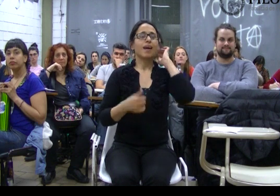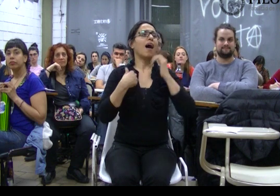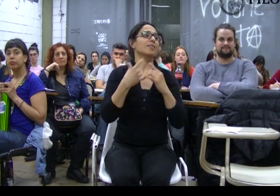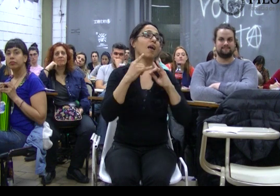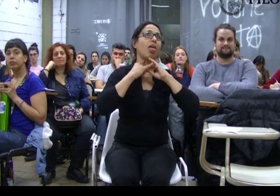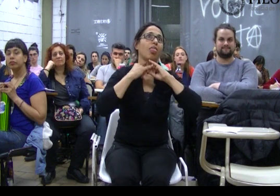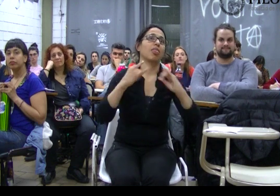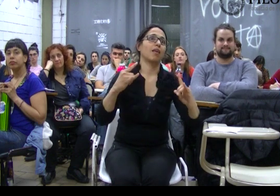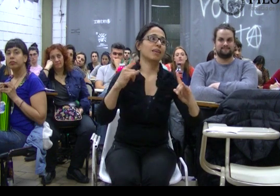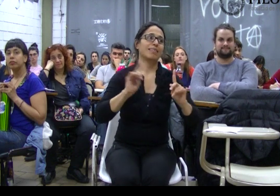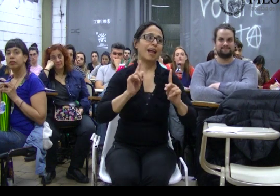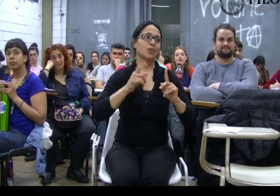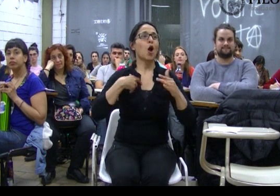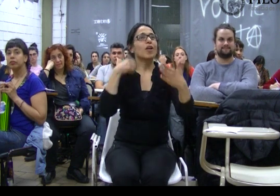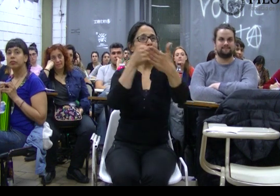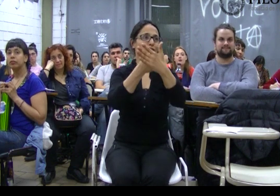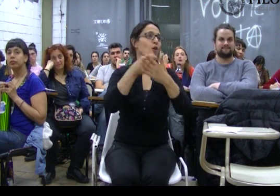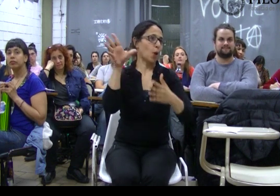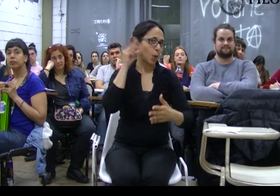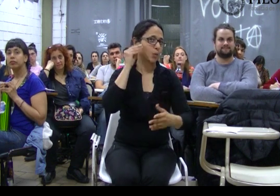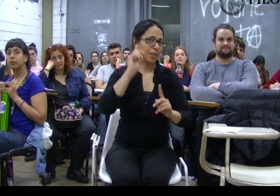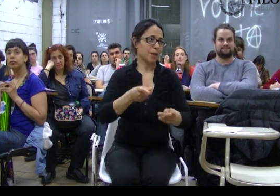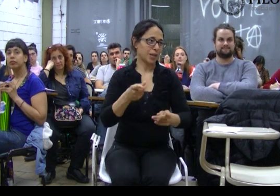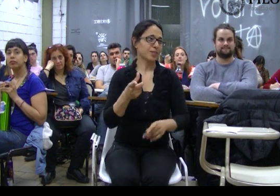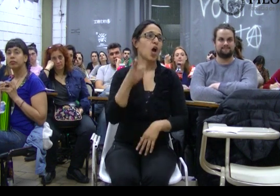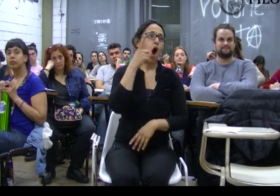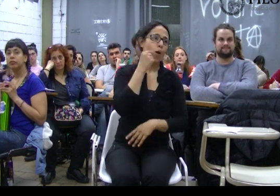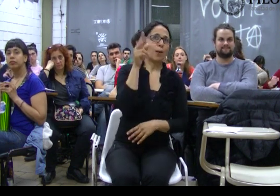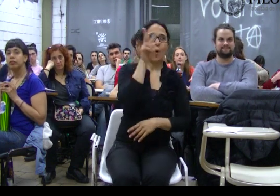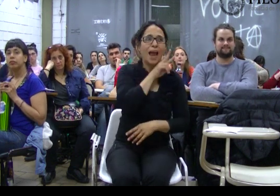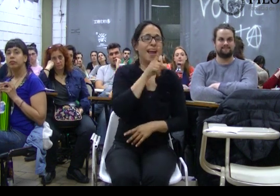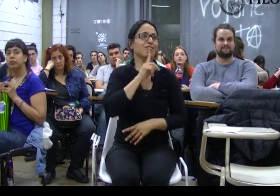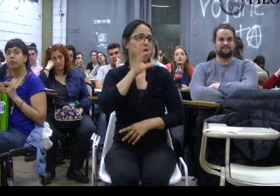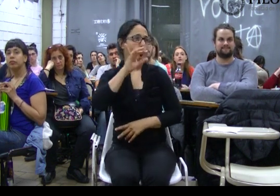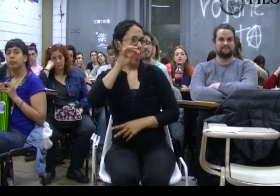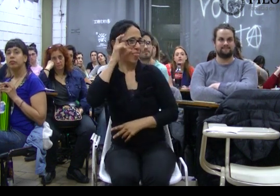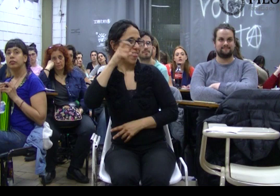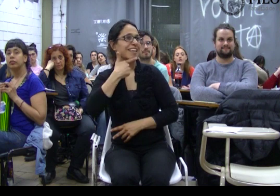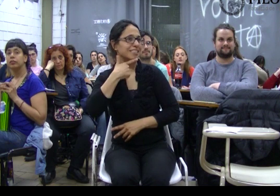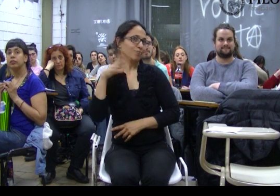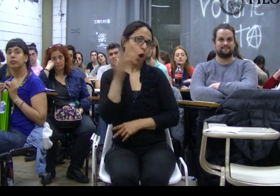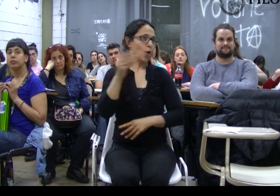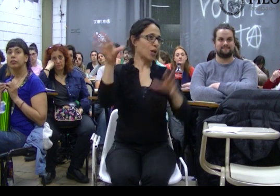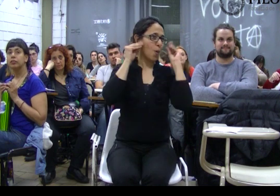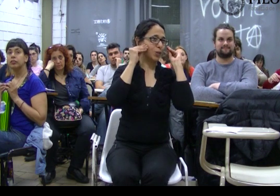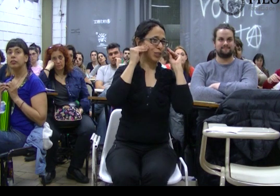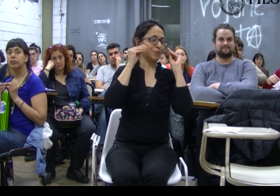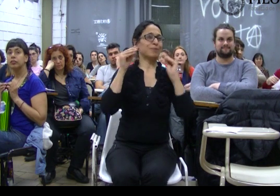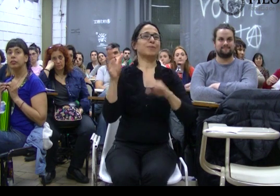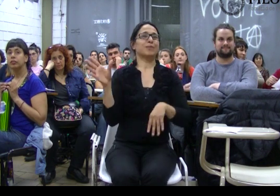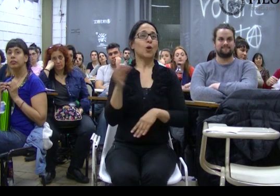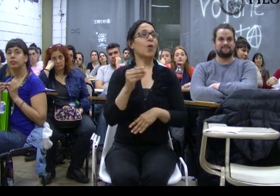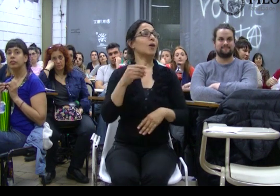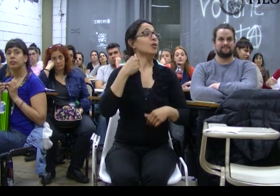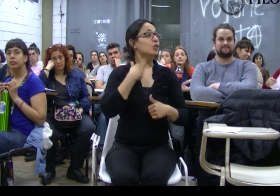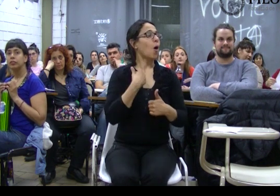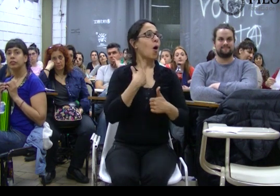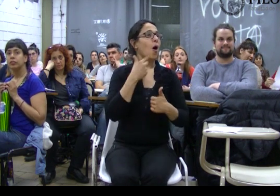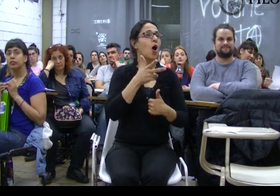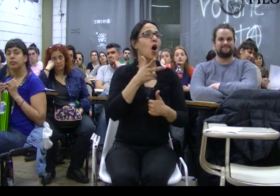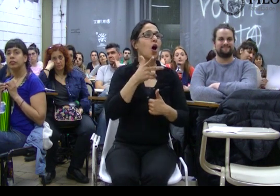que gritar, y todos me escuchan. Todos, todas, todes. Yo estoy viendo todas, todos, todes,